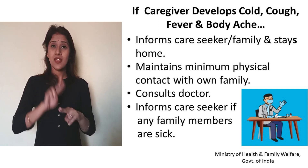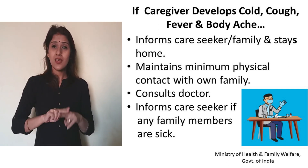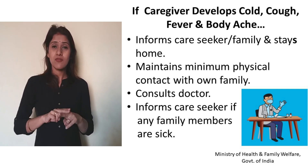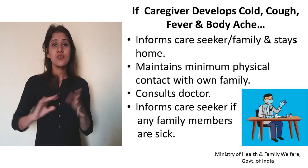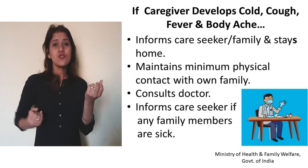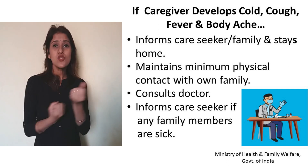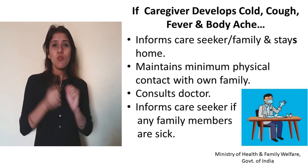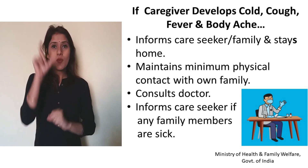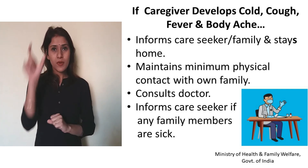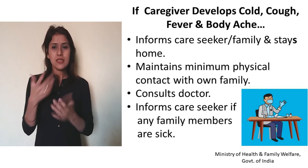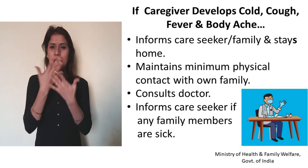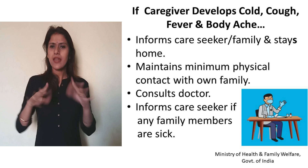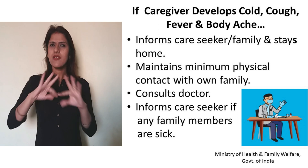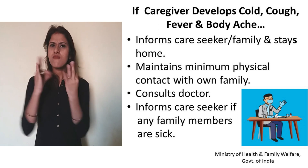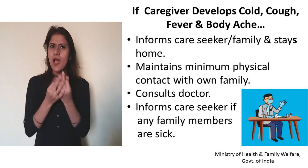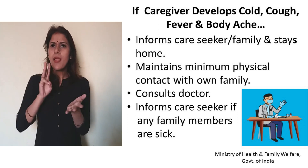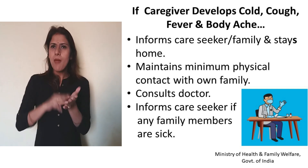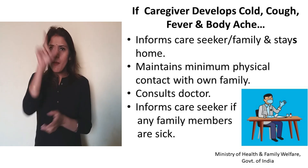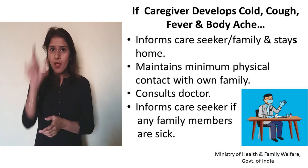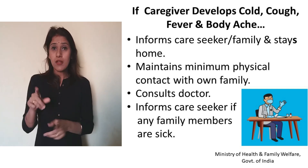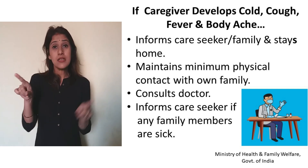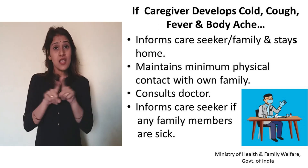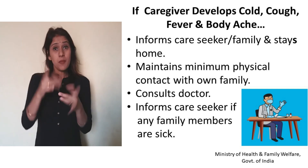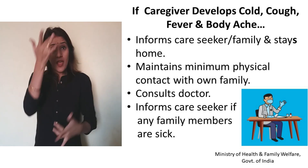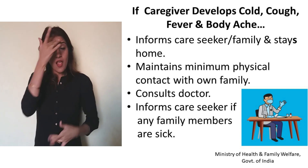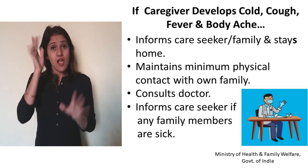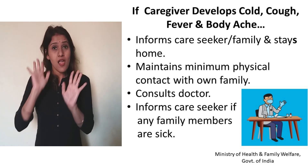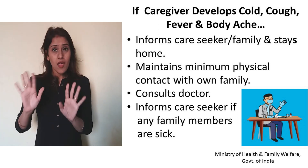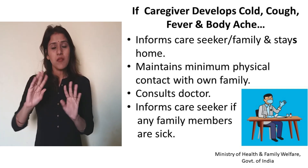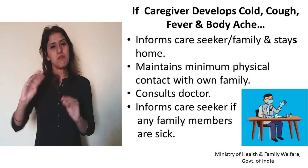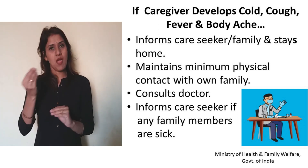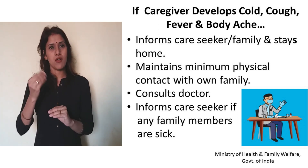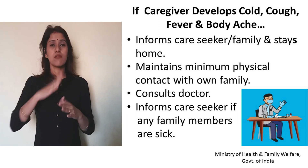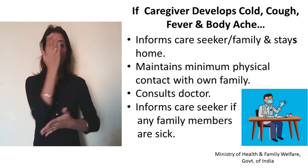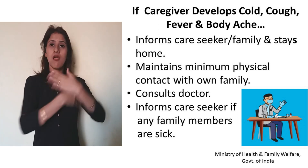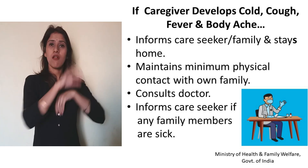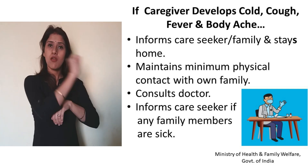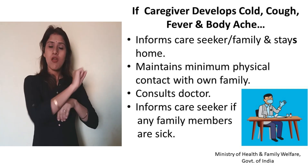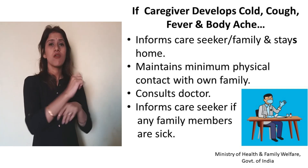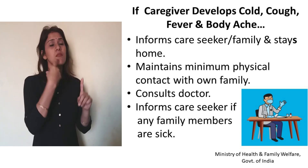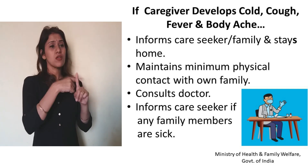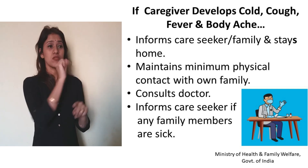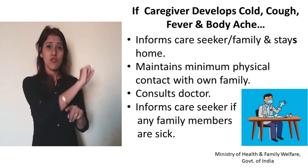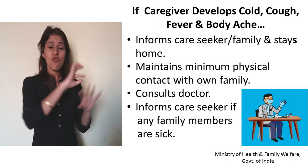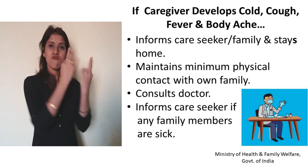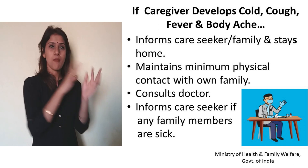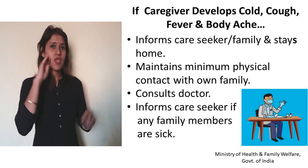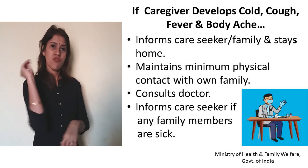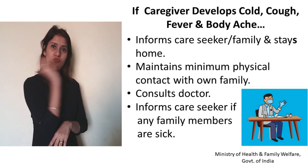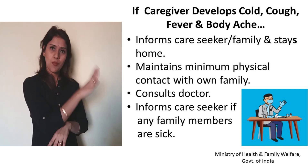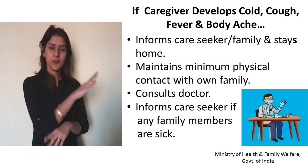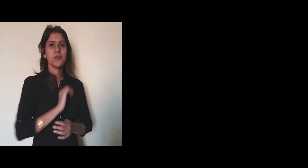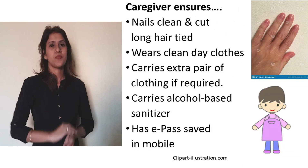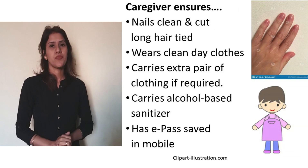सहयोगी कार्यकर्ता के परिवार का कोई सदस्य बीमार है तो भी पर्सन विद डिसेबिलिटी या उनके परिवार को अवश्य